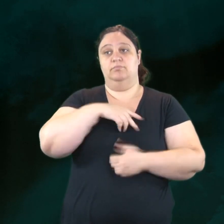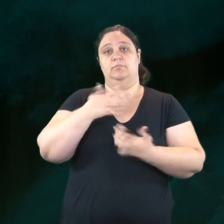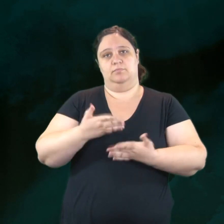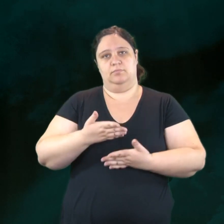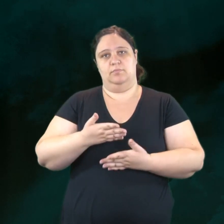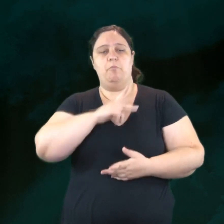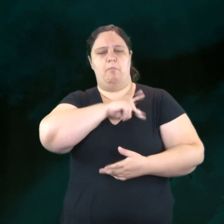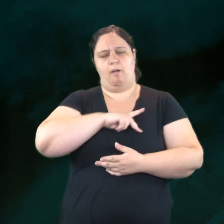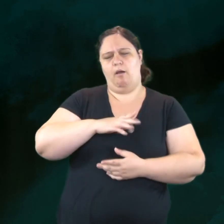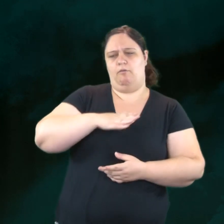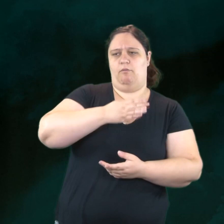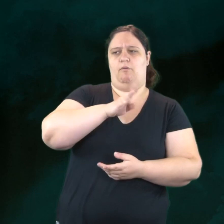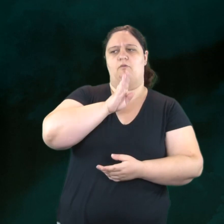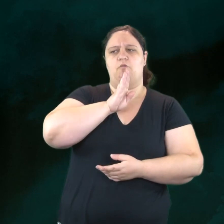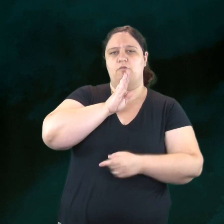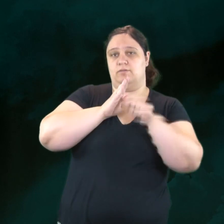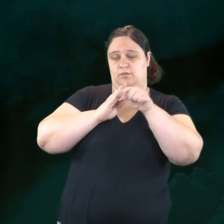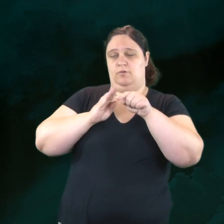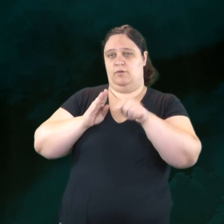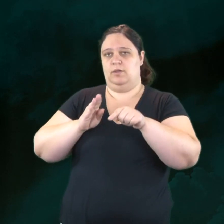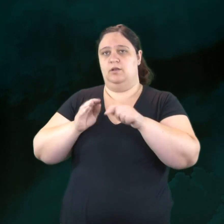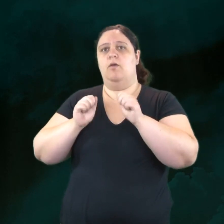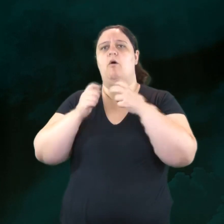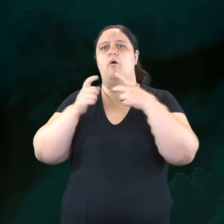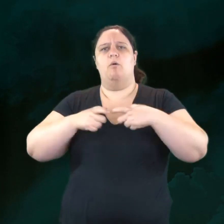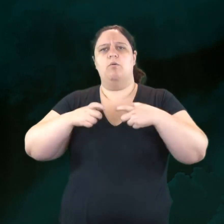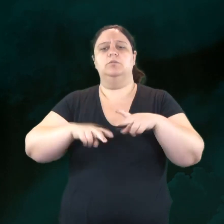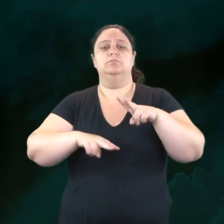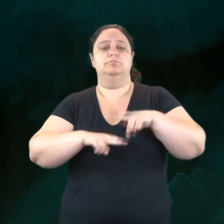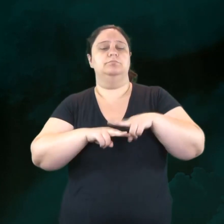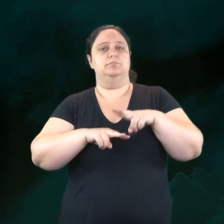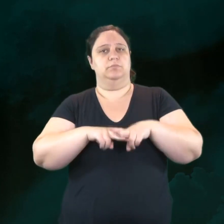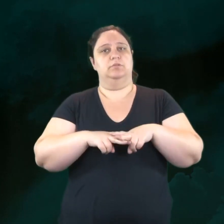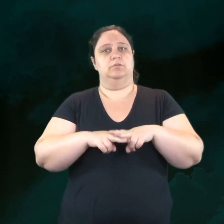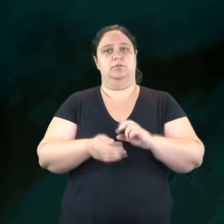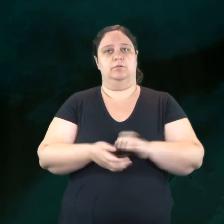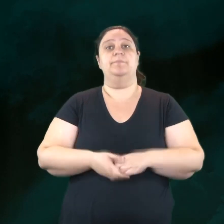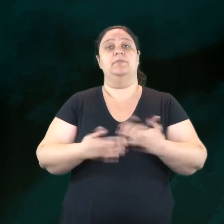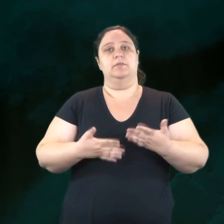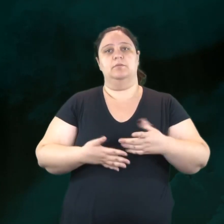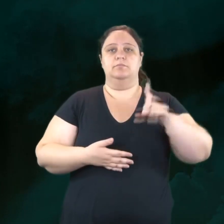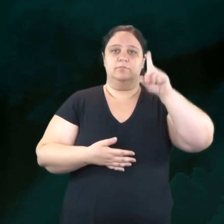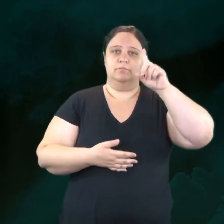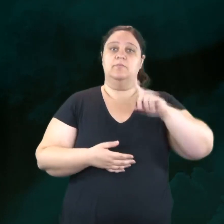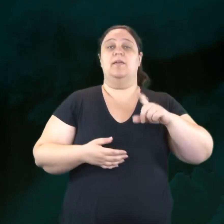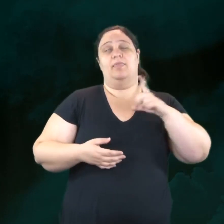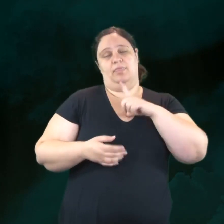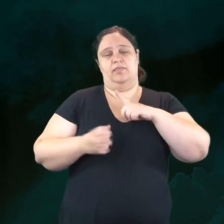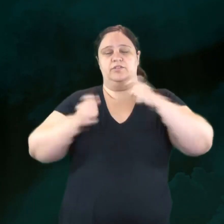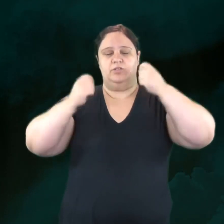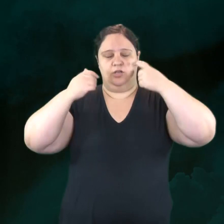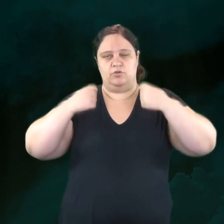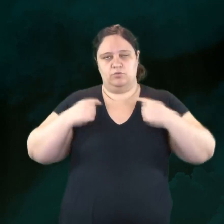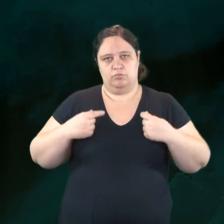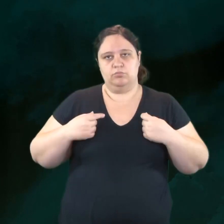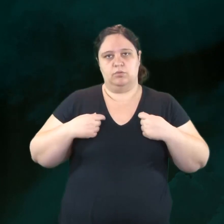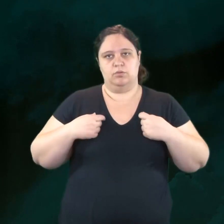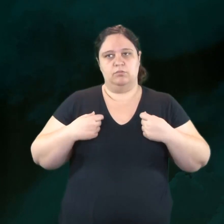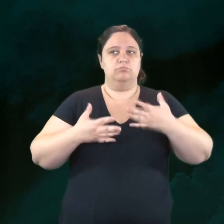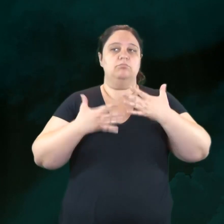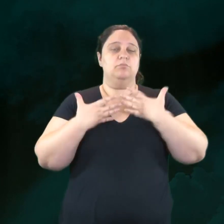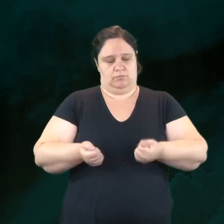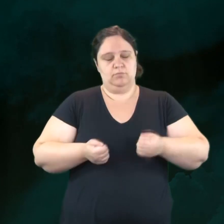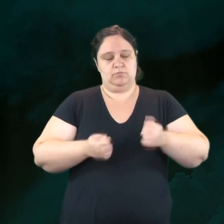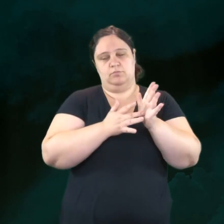né? Então, graças a Deus, Deus alcançou poucos judeus, mas um deles era muito útil a Paulo,